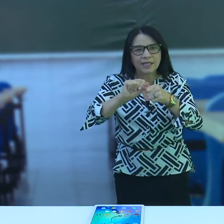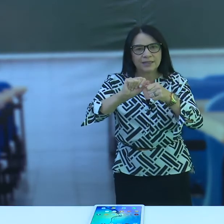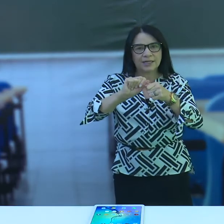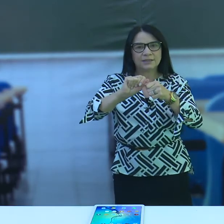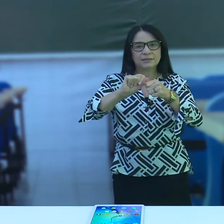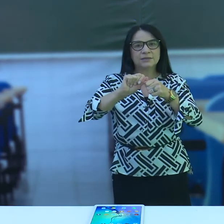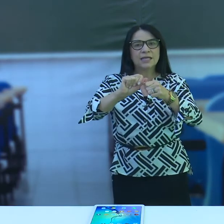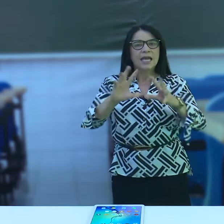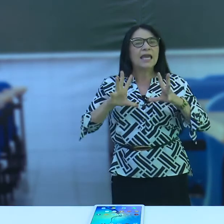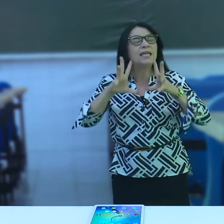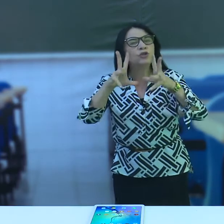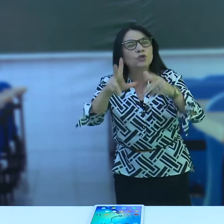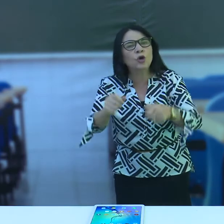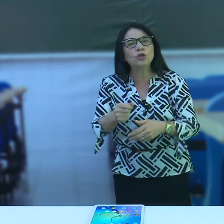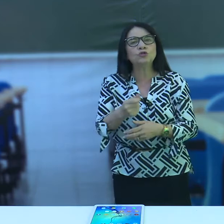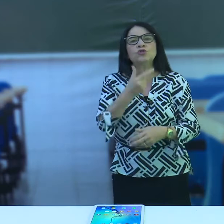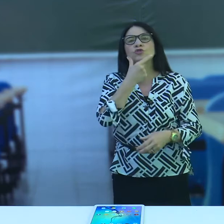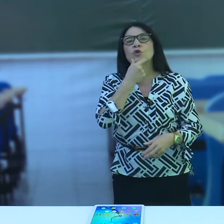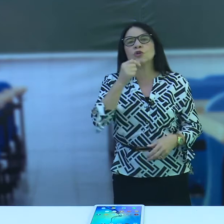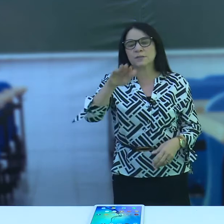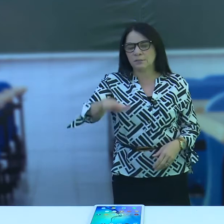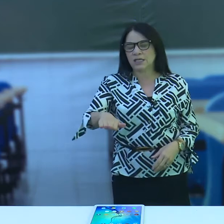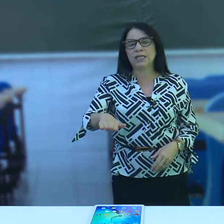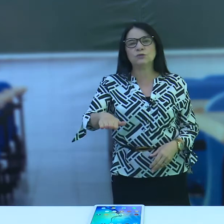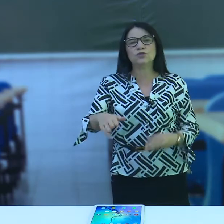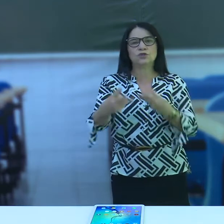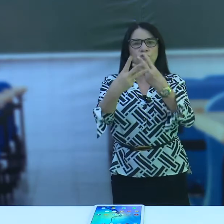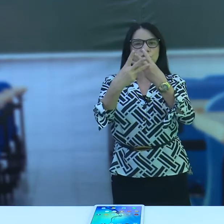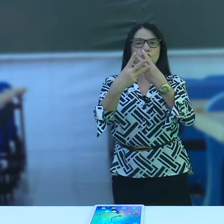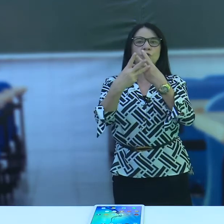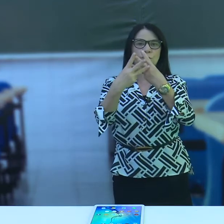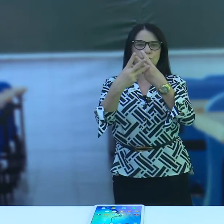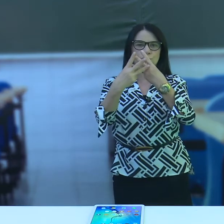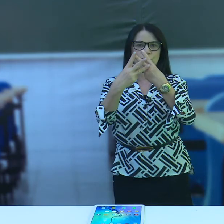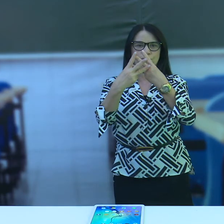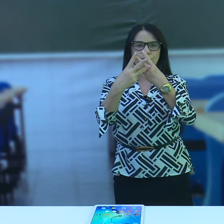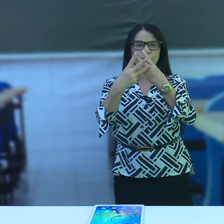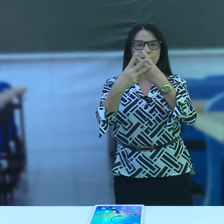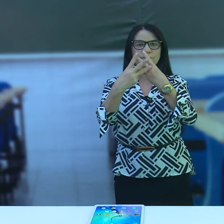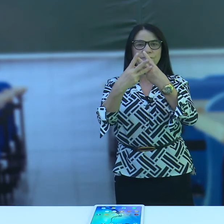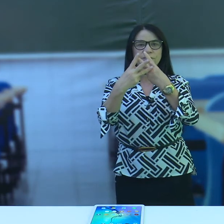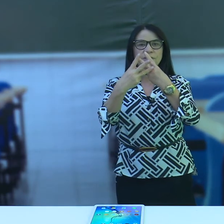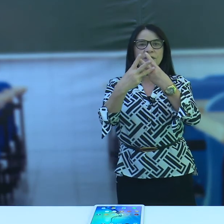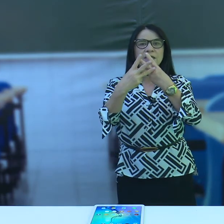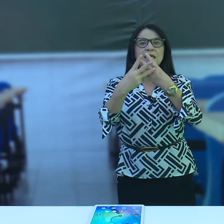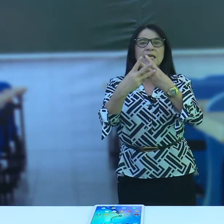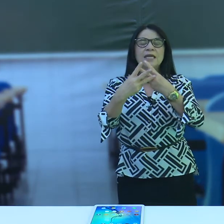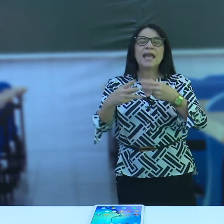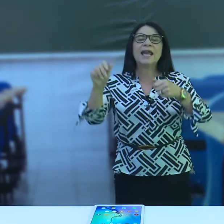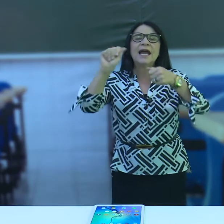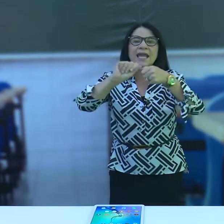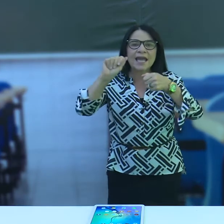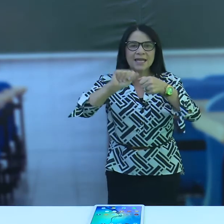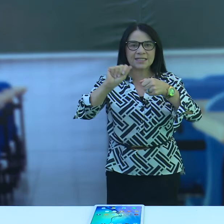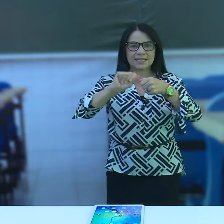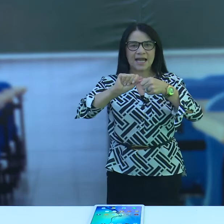feita em todos os meninos judeus. E era